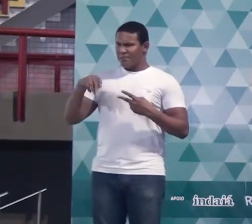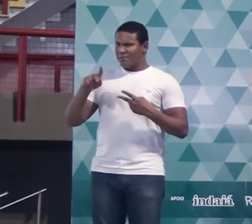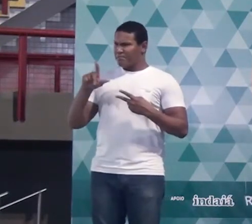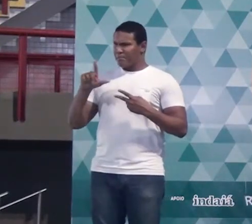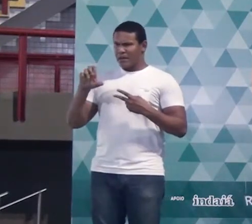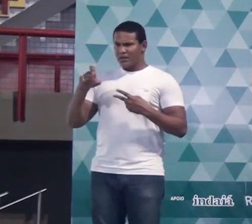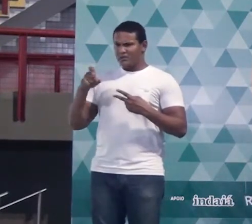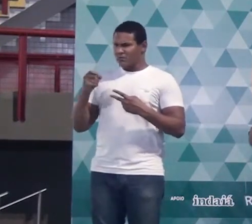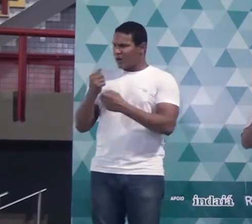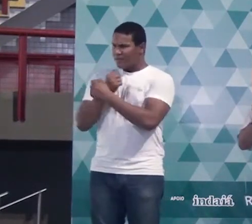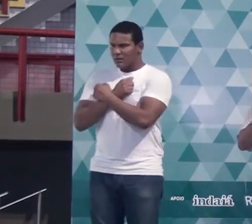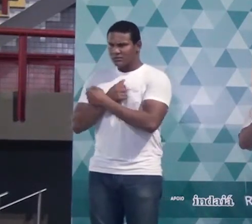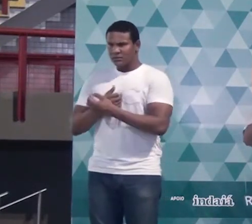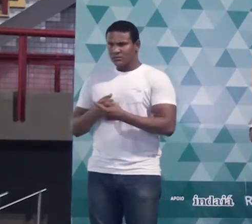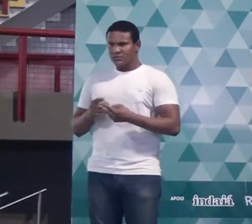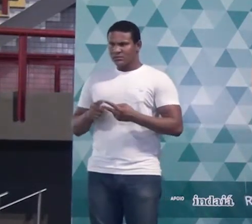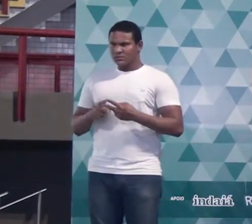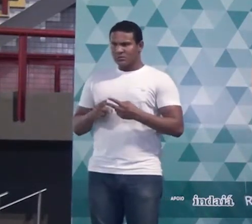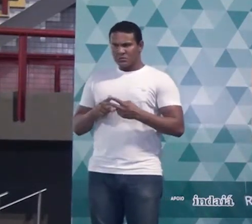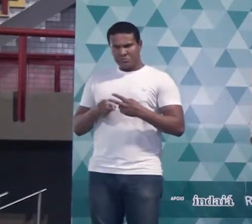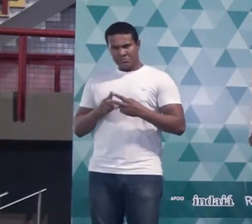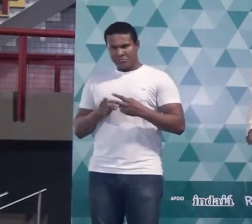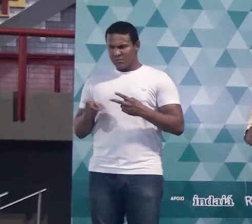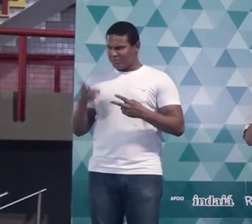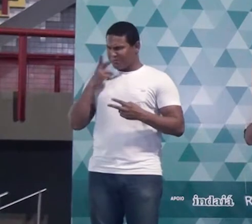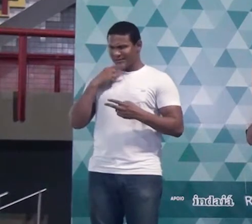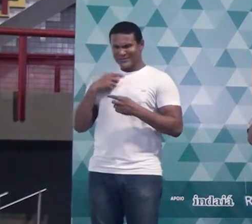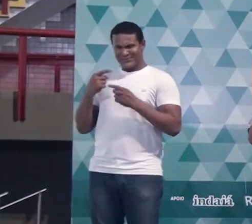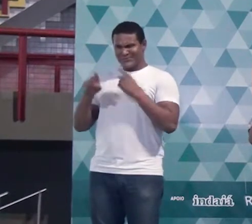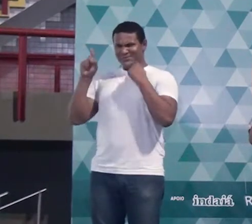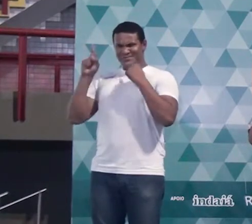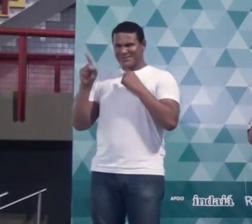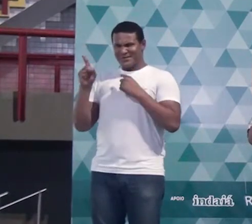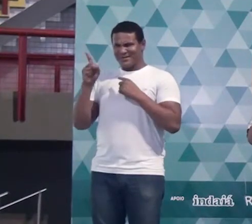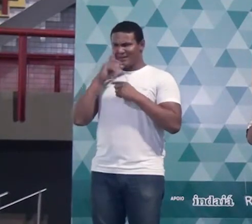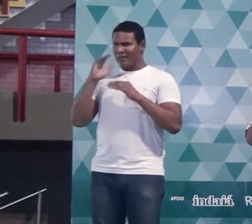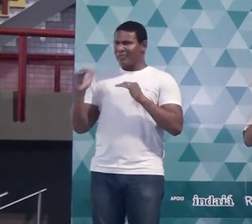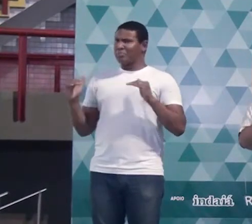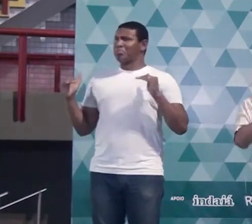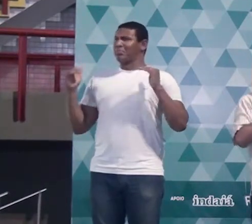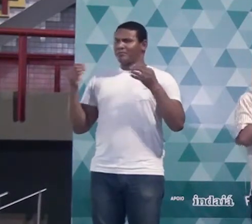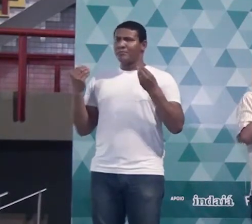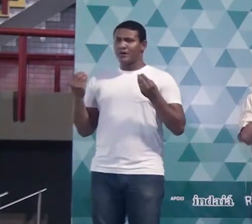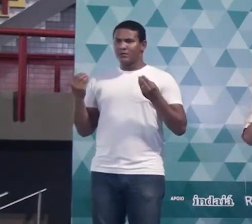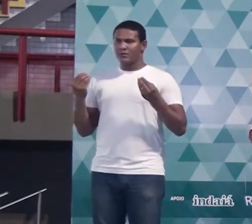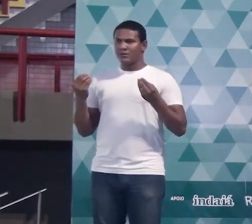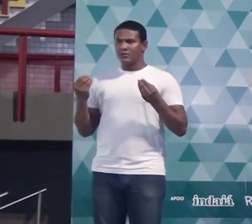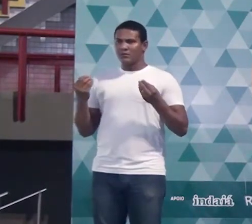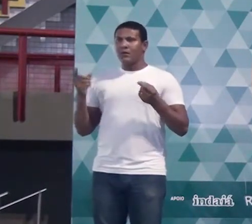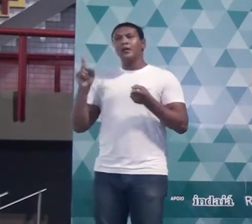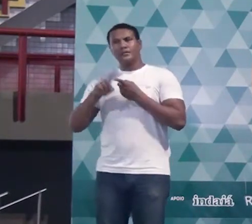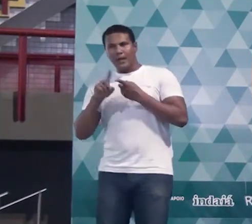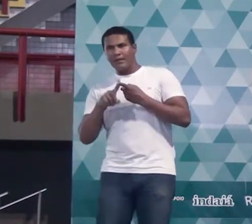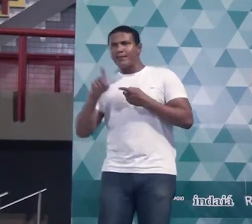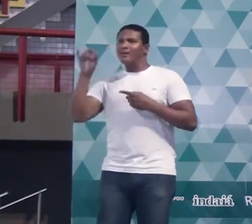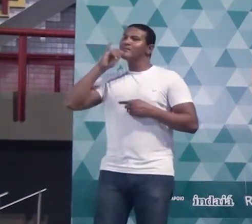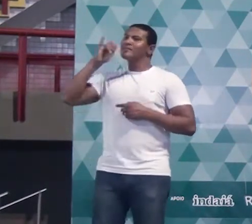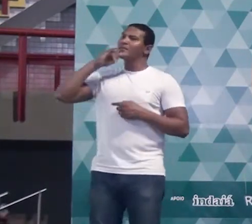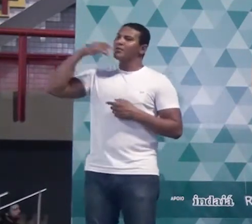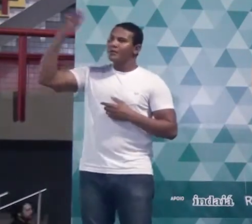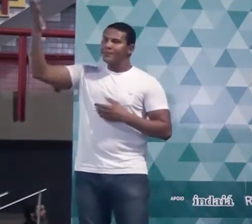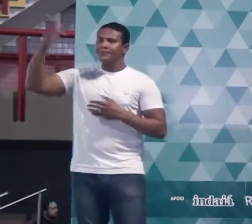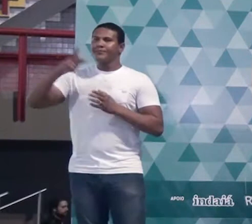amplexo é abraço, né? É uma linguagem que não cabe para a situação. Da mesma forma, você não vai escrever uma carta ao presidente